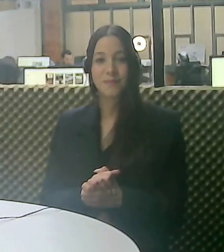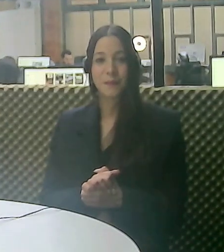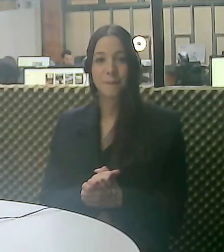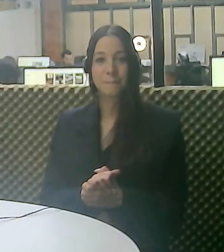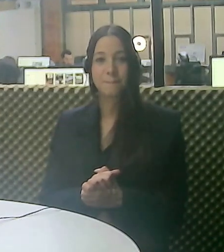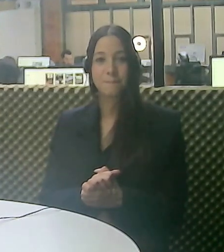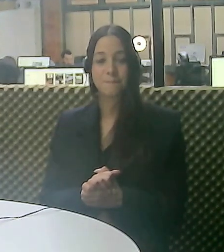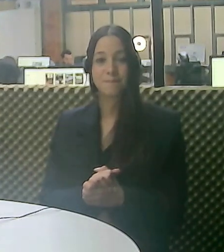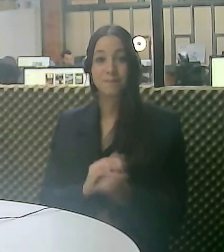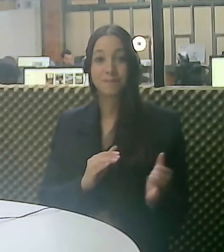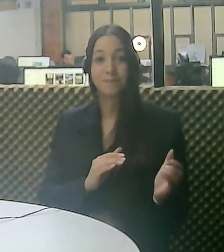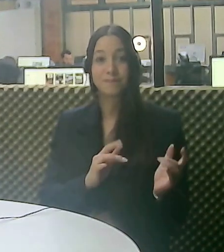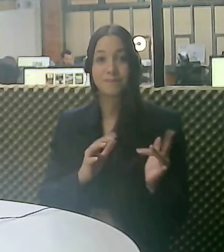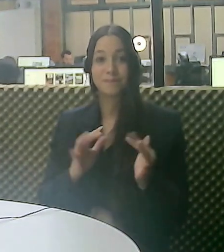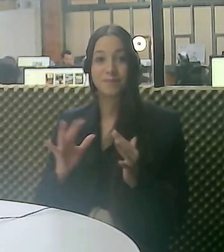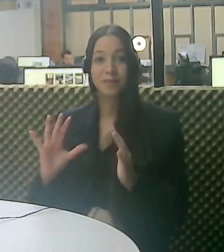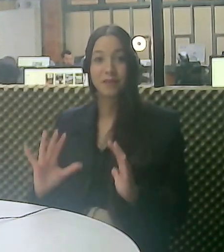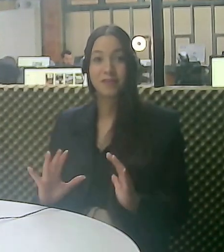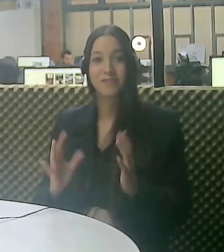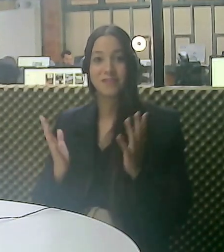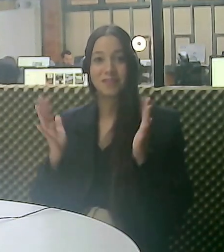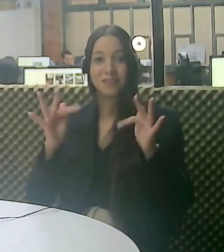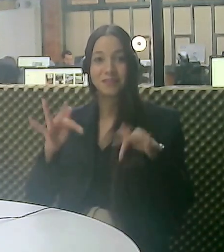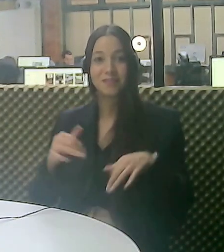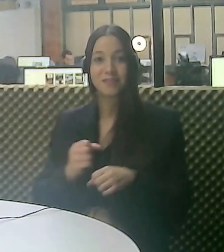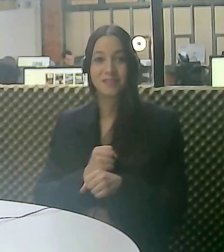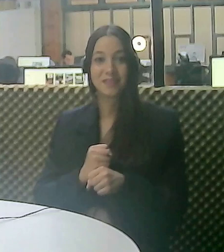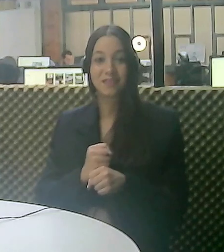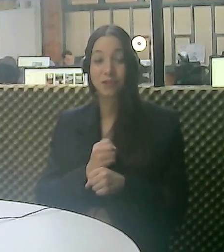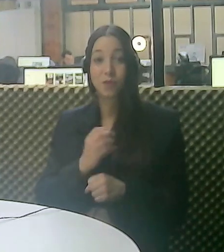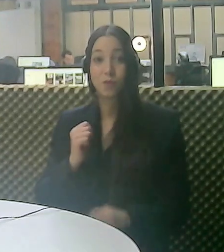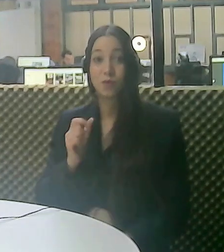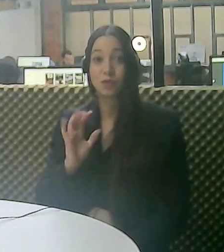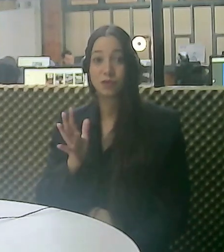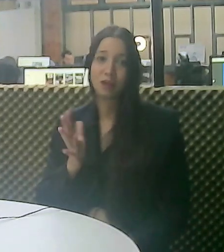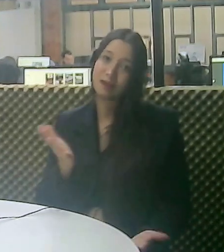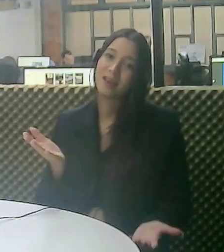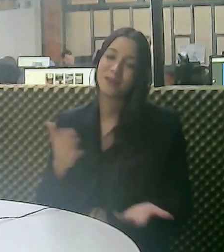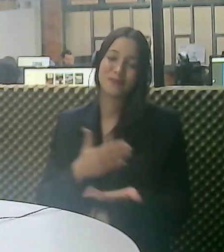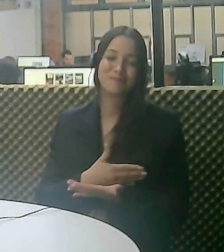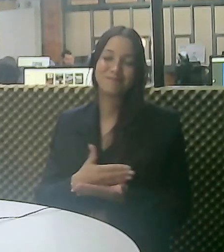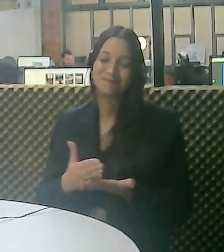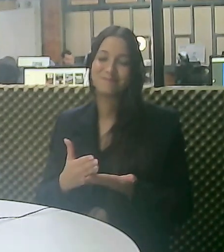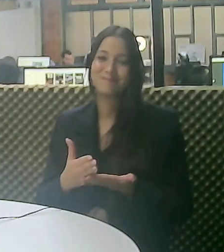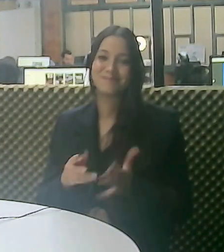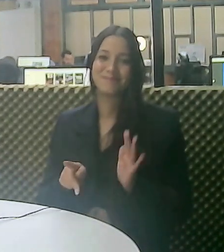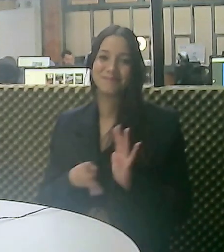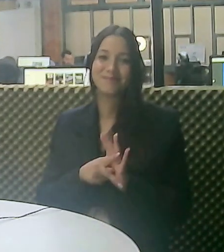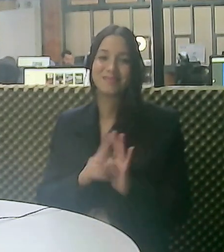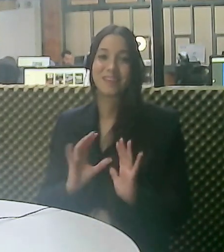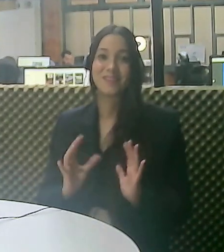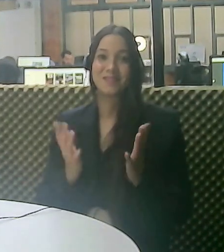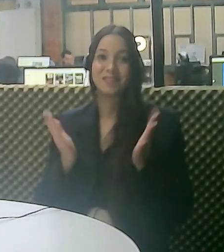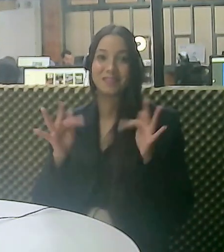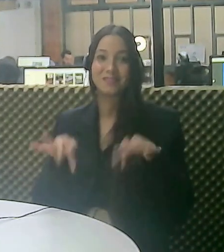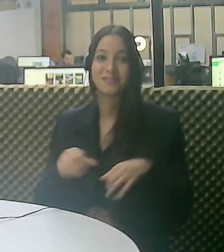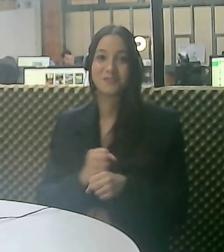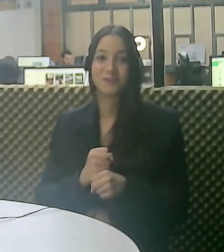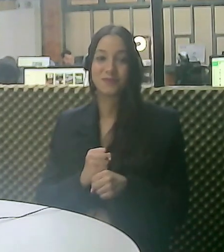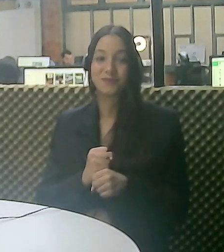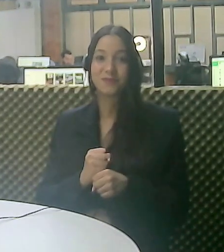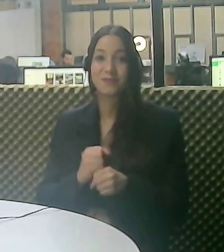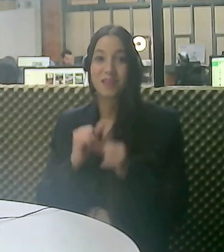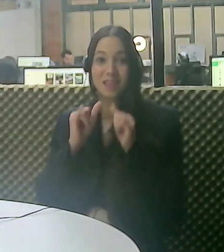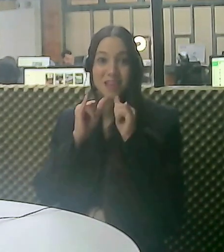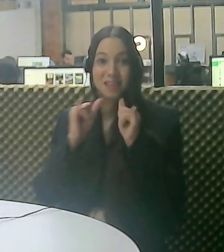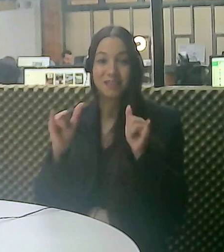A temporada das confraternizações de fim de ano se aproxima. Aliás, já estamos, né, na temporada de confraternizações. E tem dica